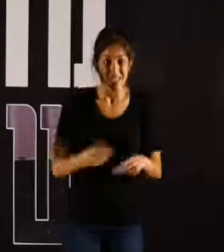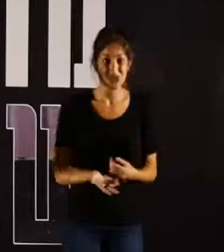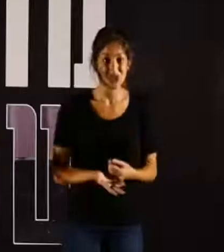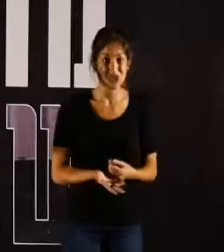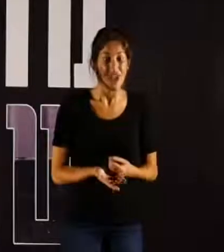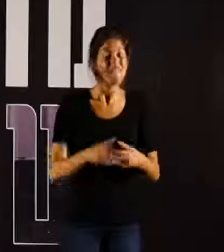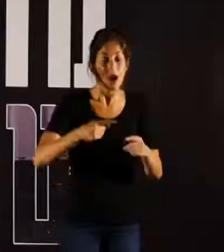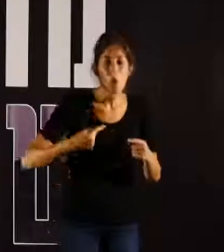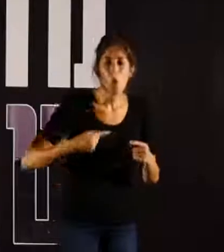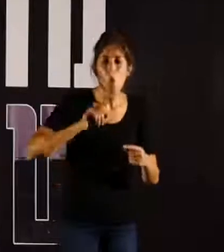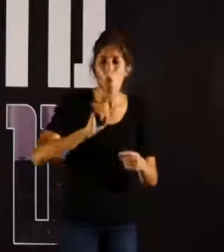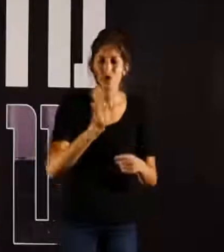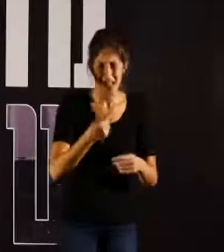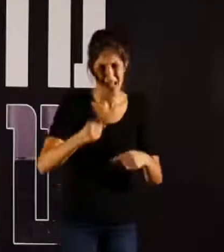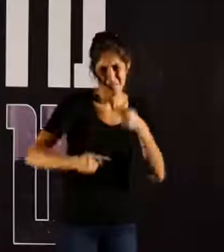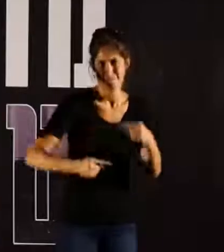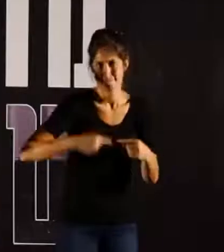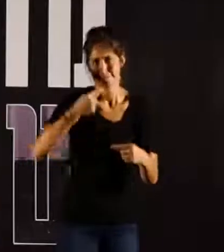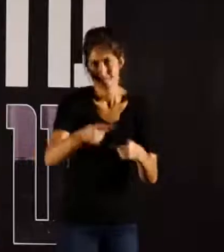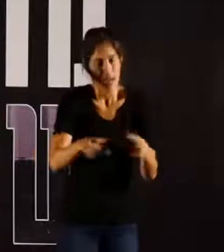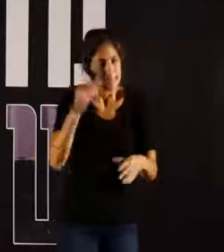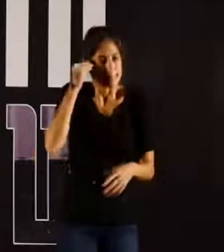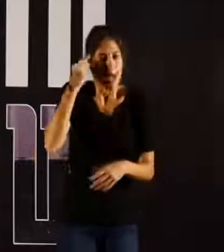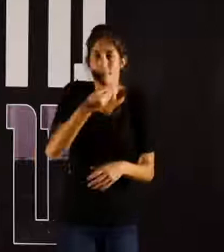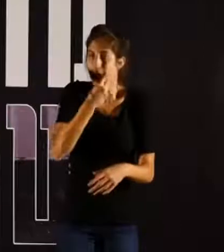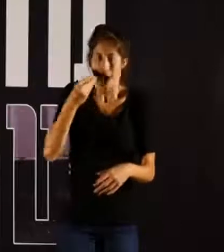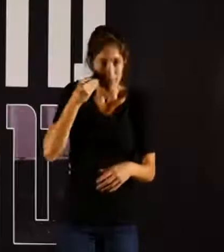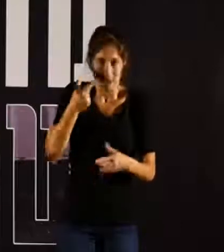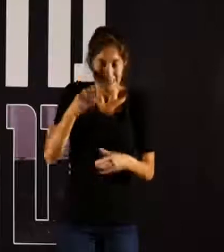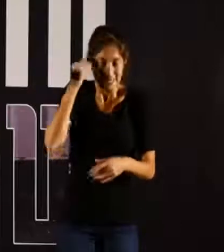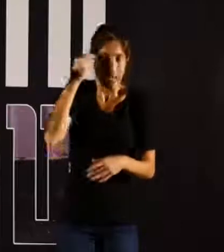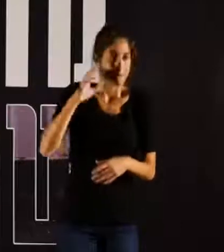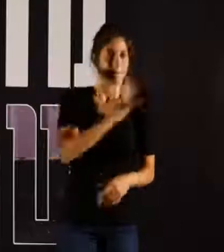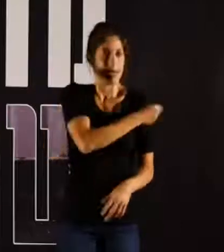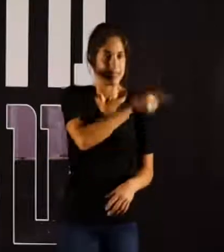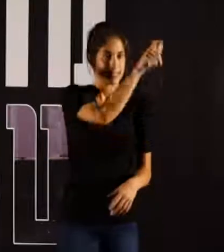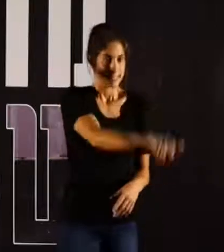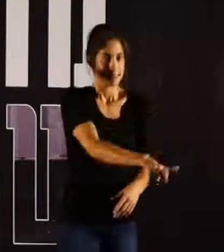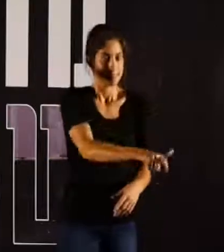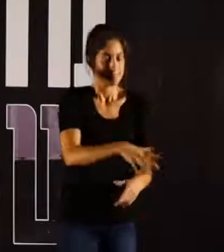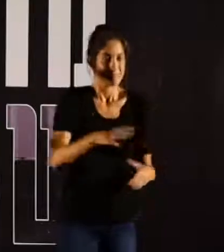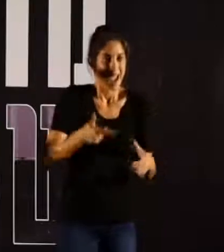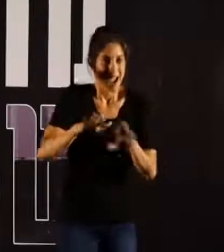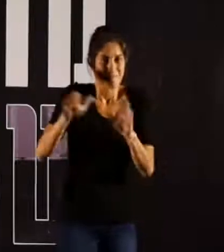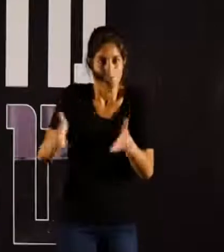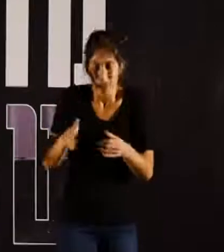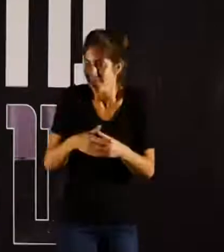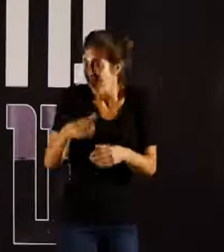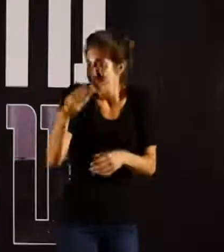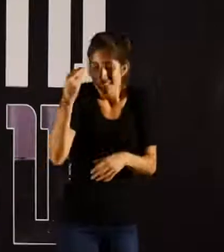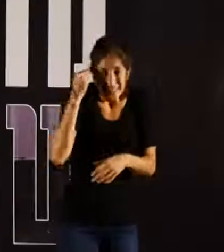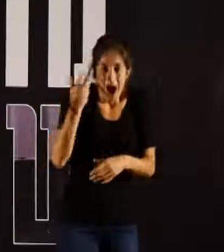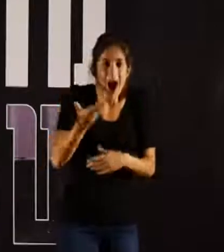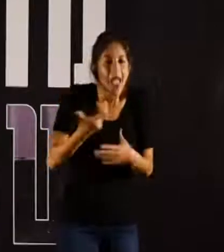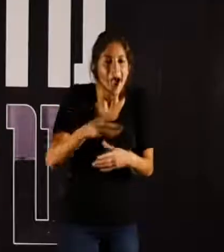וכל שנה, עכשיו בדיוק נגמר רמדאן, נזכר בפלסטיני הזה בחברון, נזכר בבית הזה בשכם, ונזכר איך